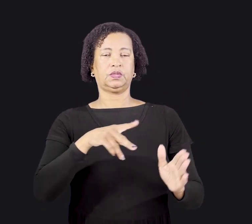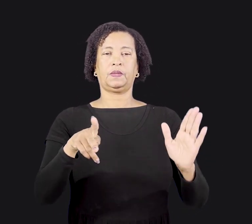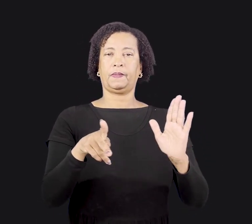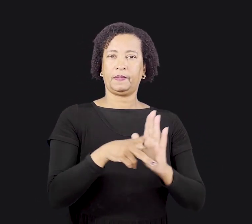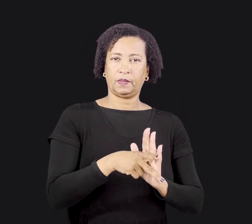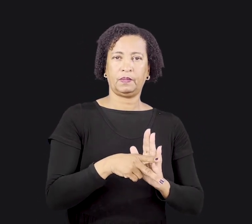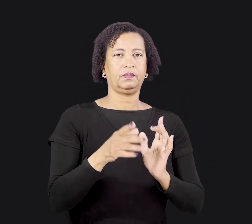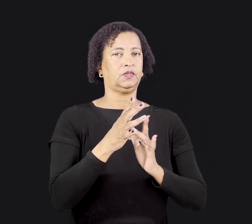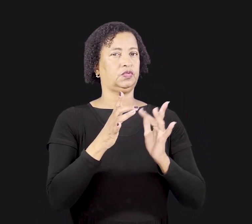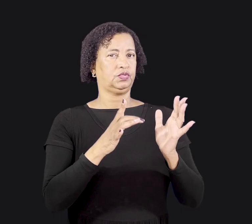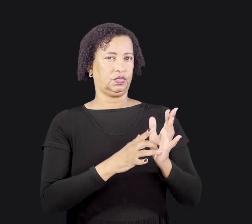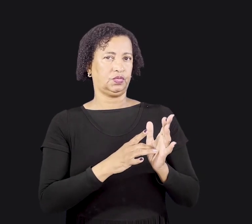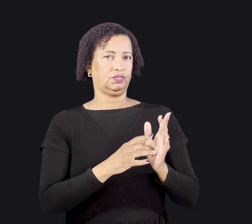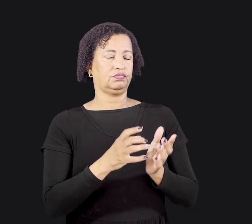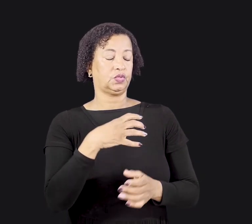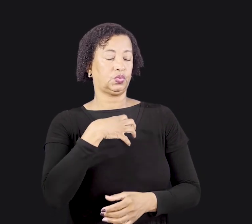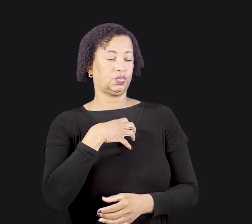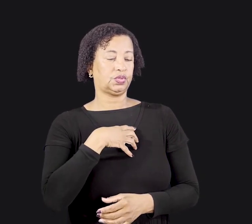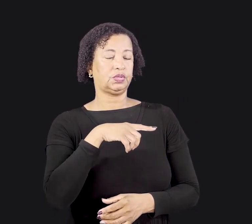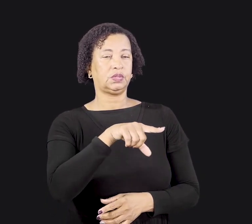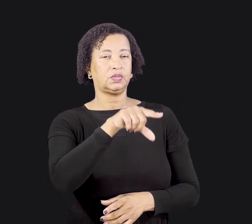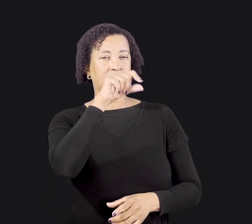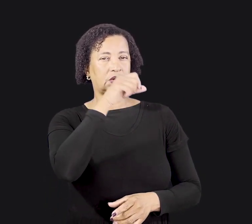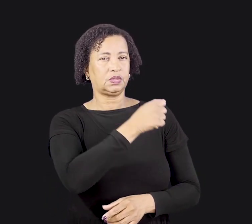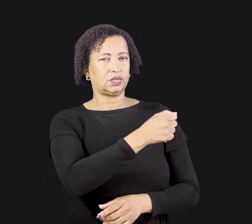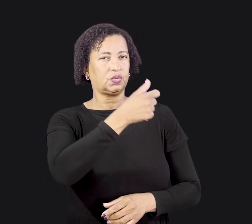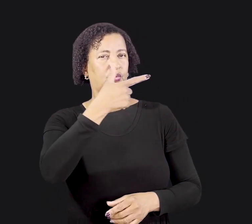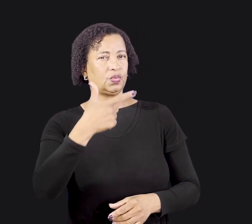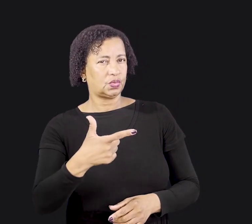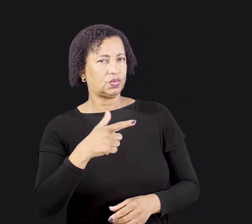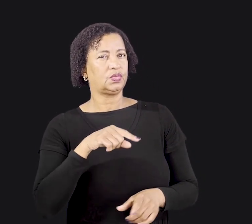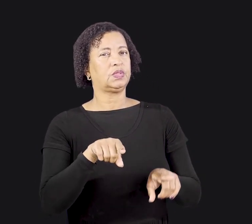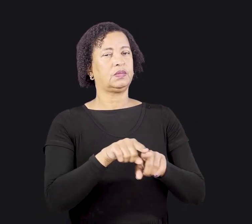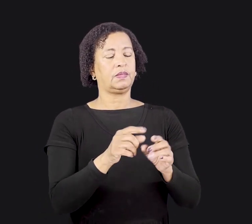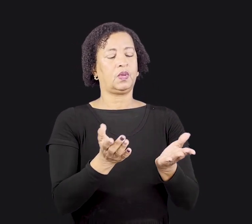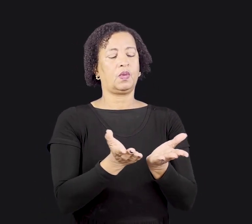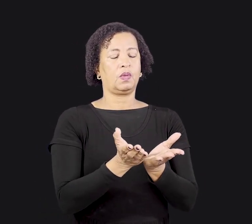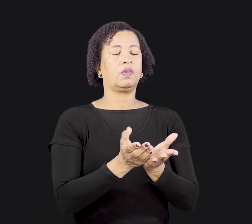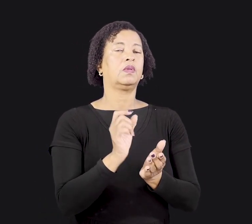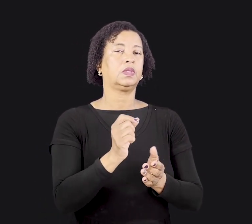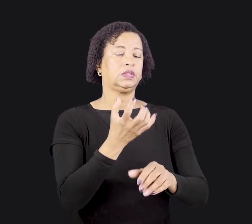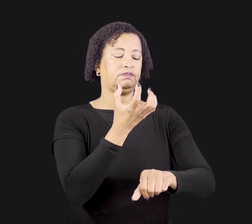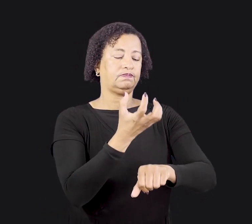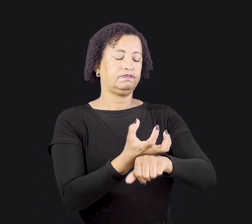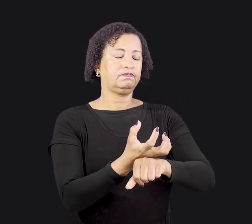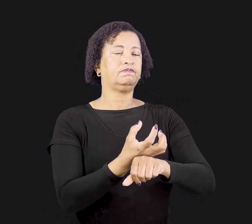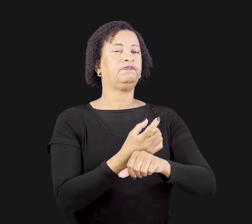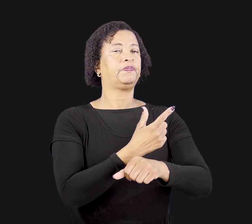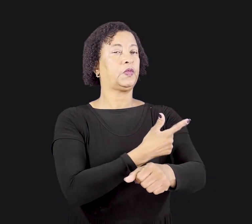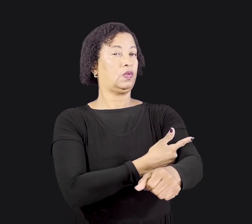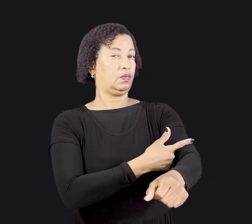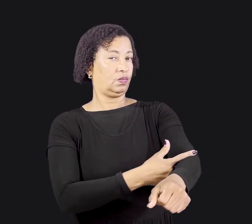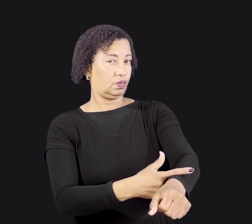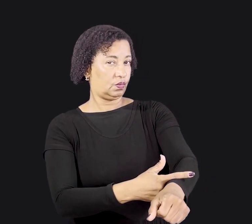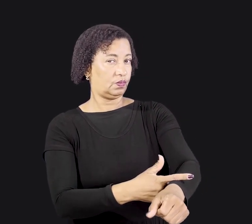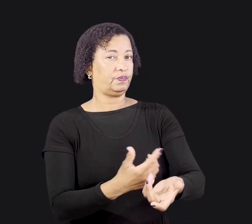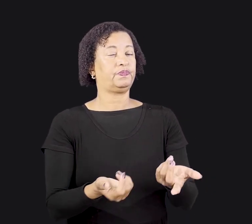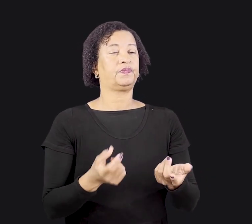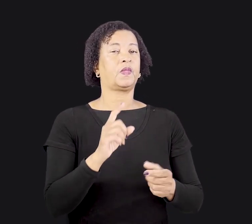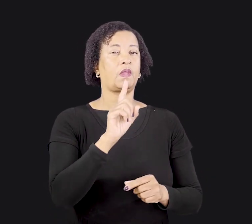Lendo a maneira como Jesus escolheu os 12, deparamos-nos com a palavra disciplina. E vemos que ser um discípulo envolvia um